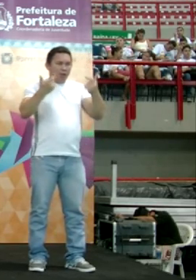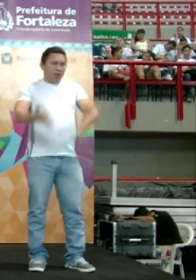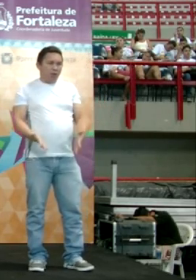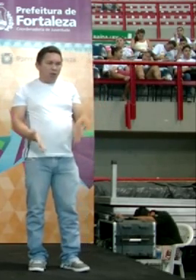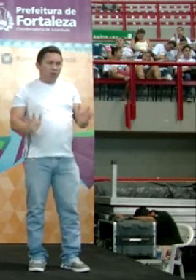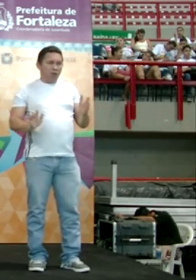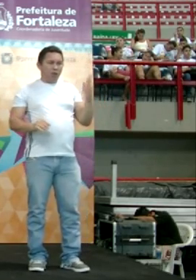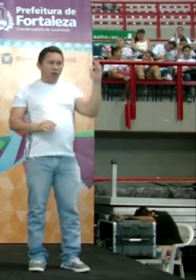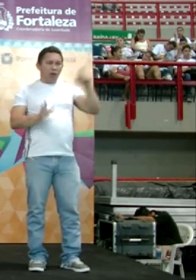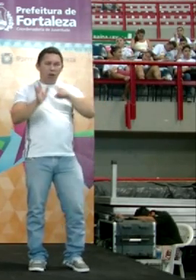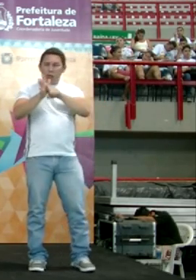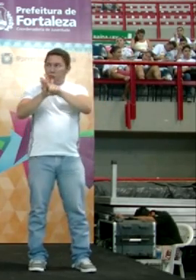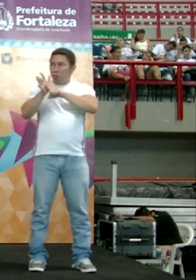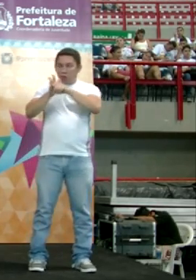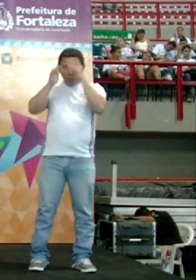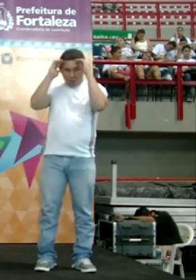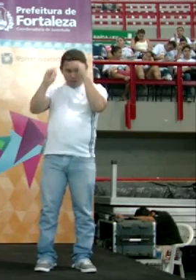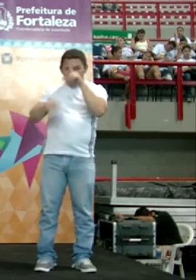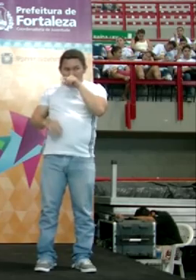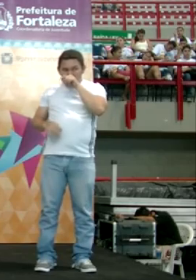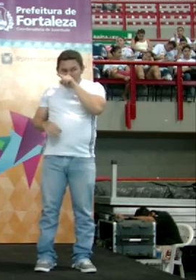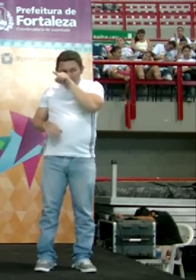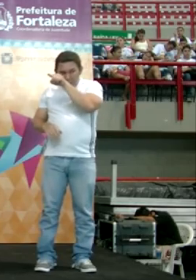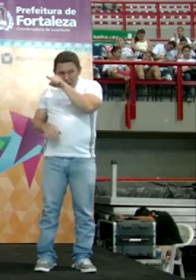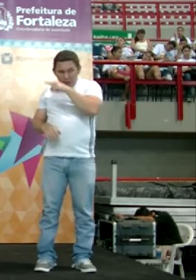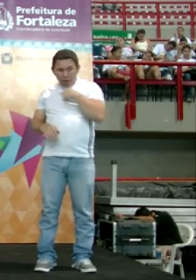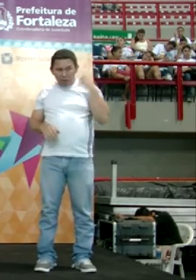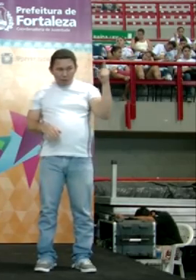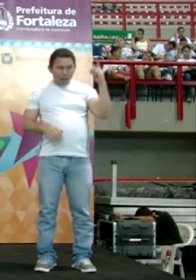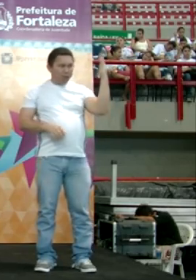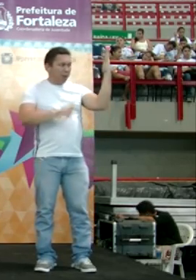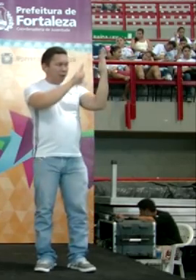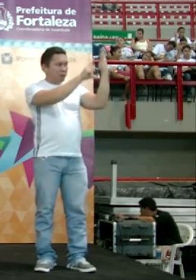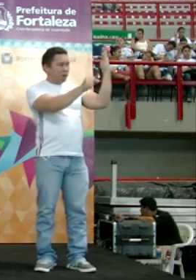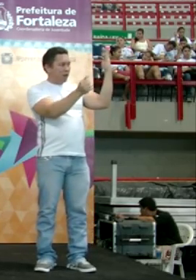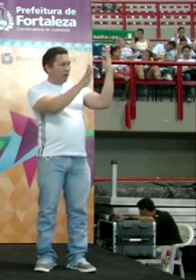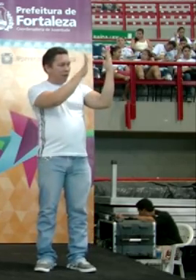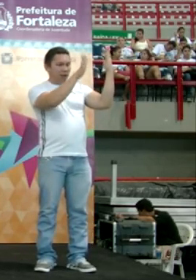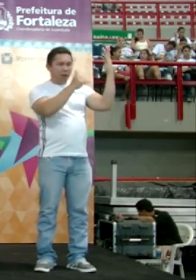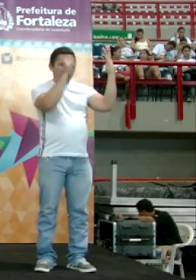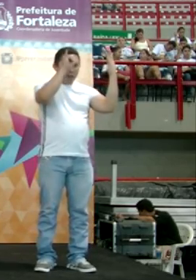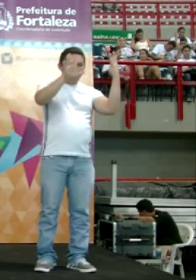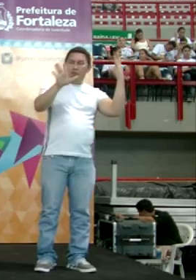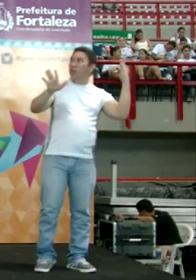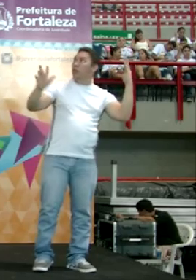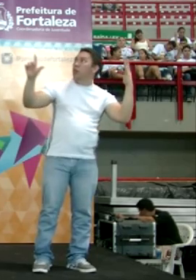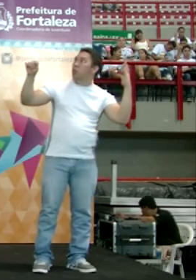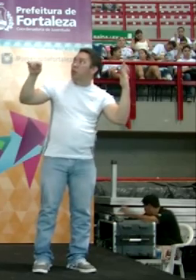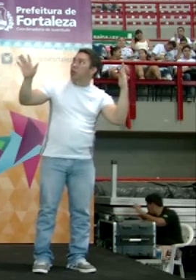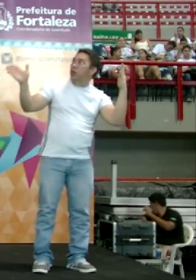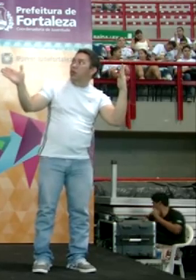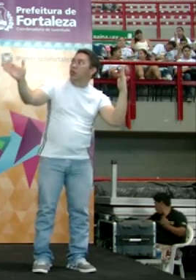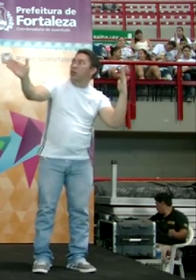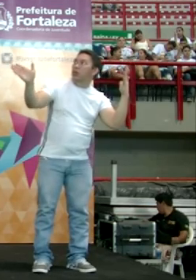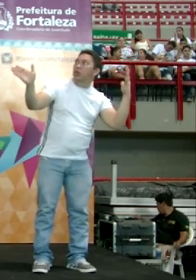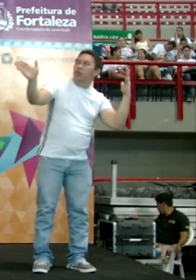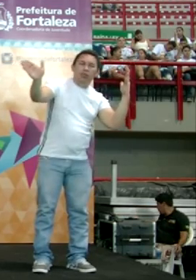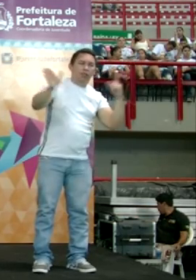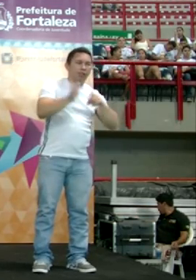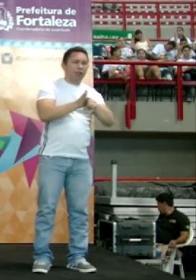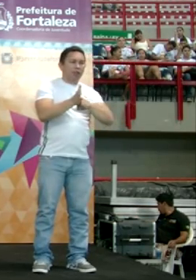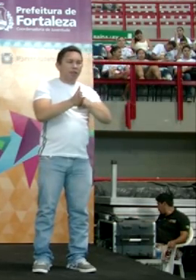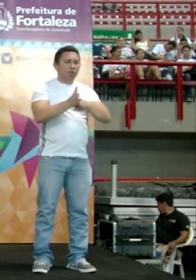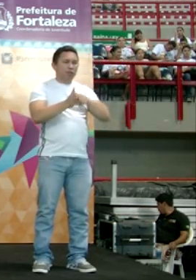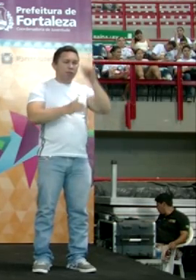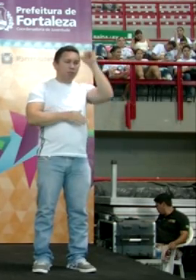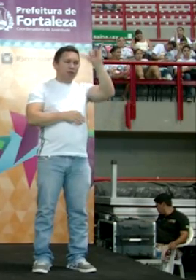ele faz esse estudo, não é preocupado com o passarizinho que vai morrer lá não, é com o custo que ele vai ter depois para trocar eles, tá? Então os caras normalmente